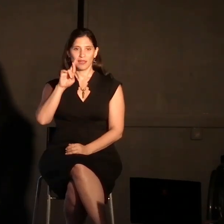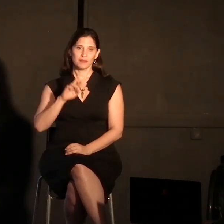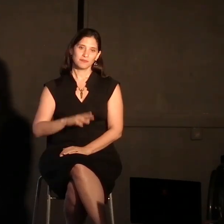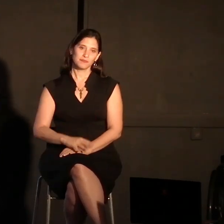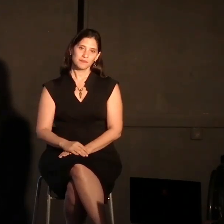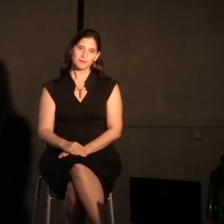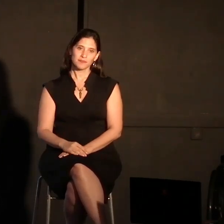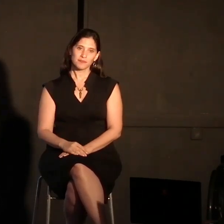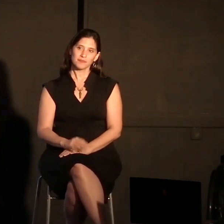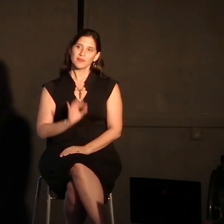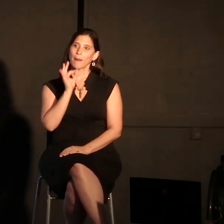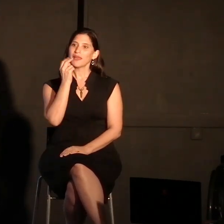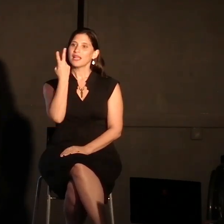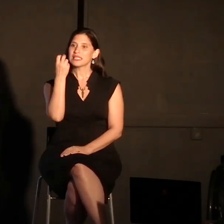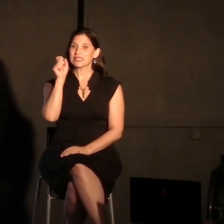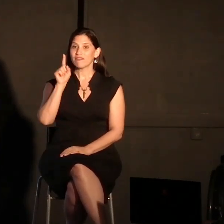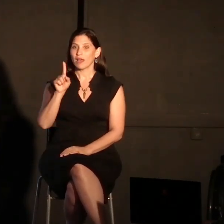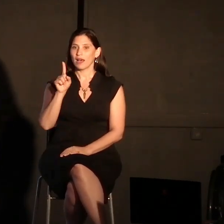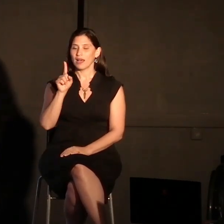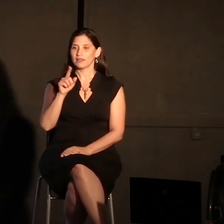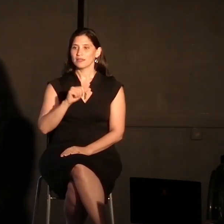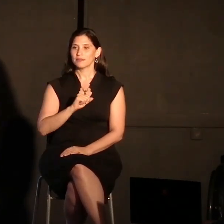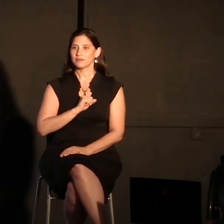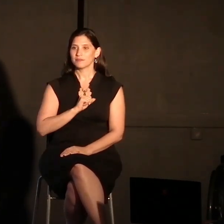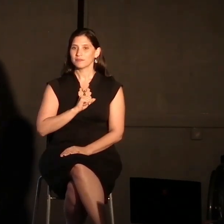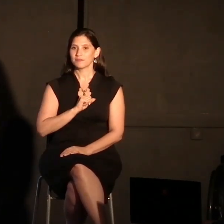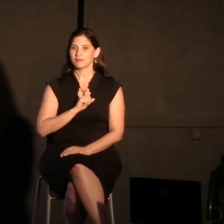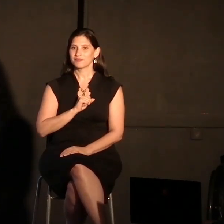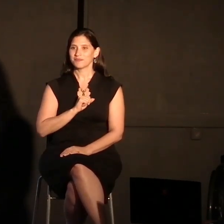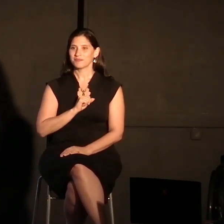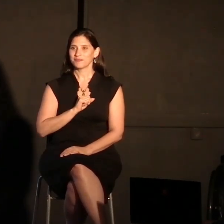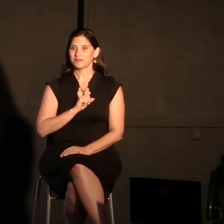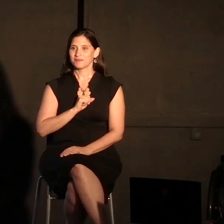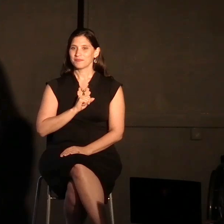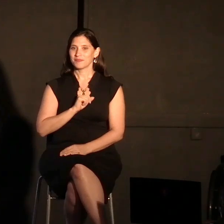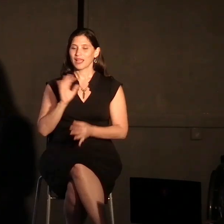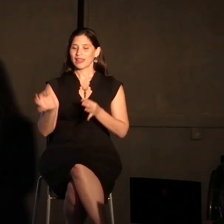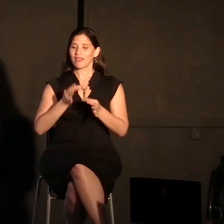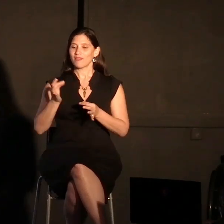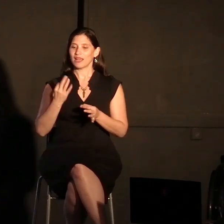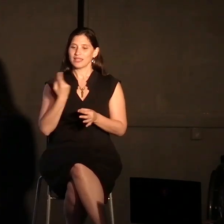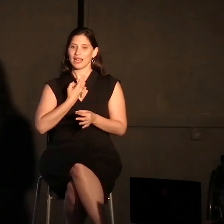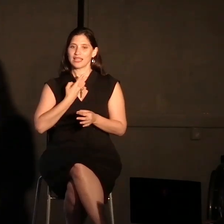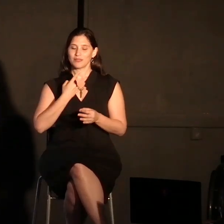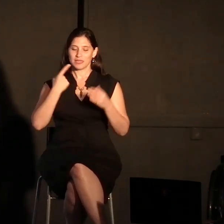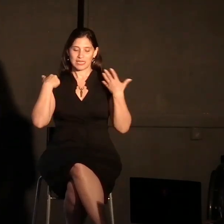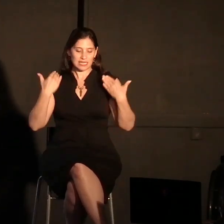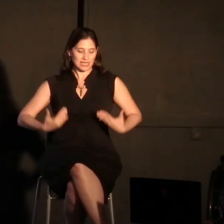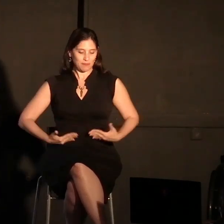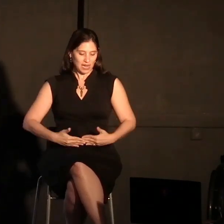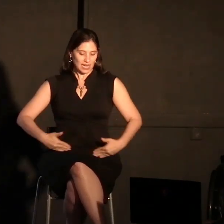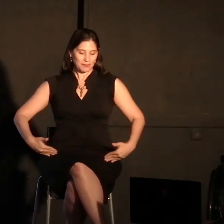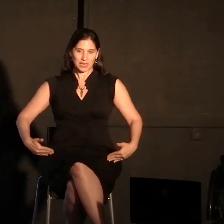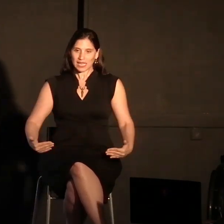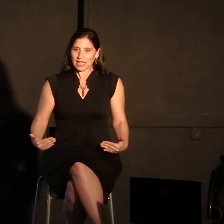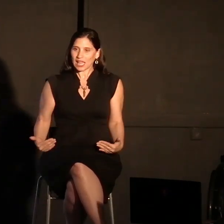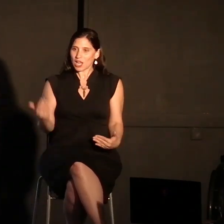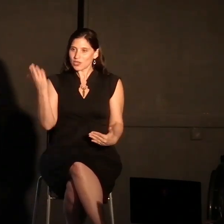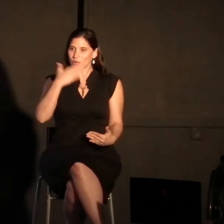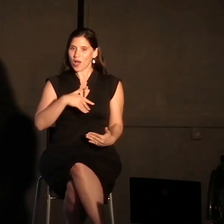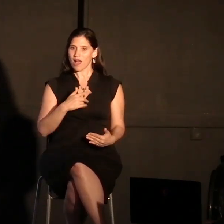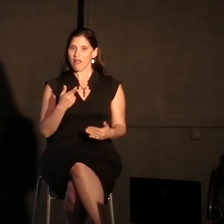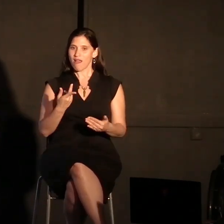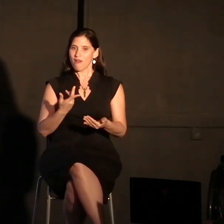ניר בגיל 21 תפרתי לעצמי סלת מיני קטנה שחורה והעליתי